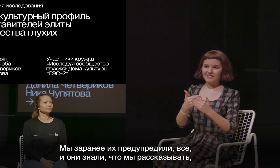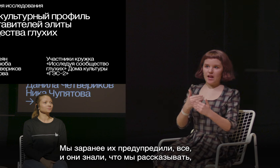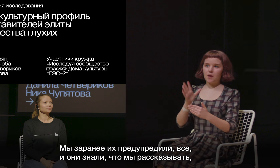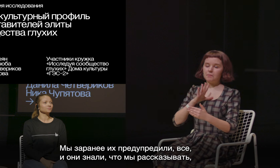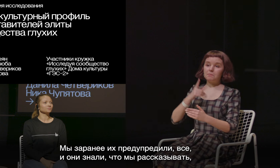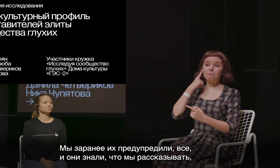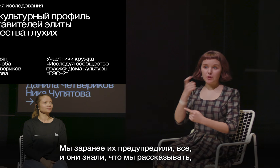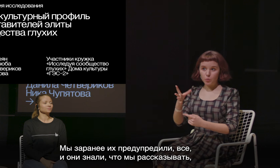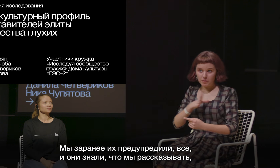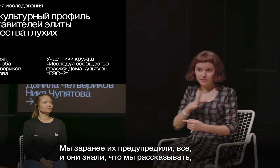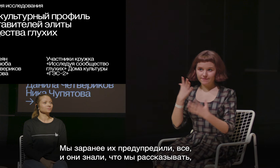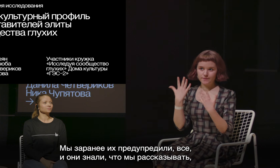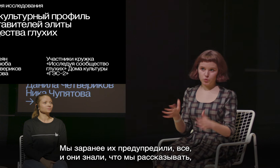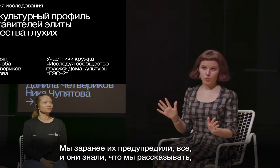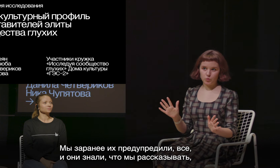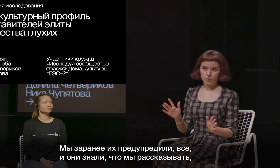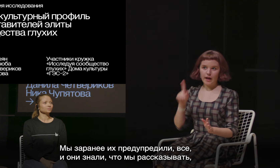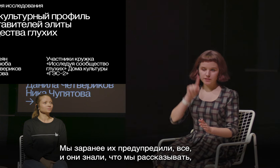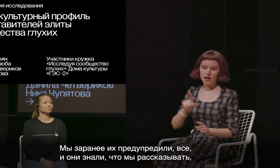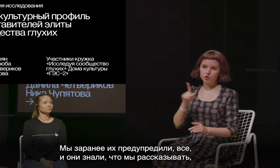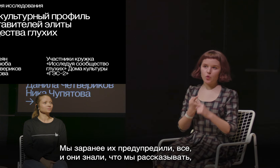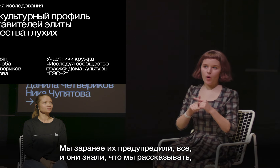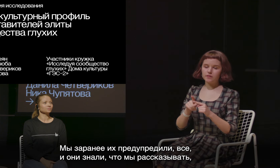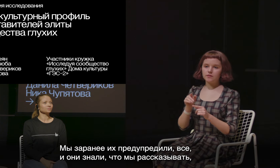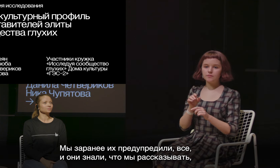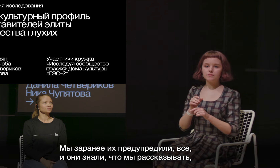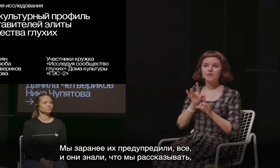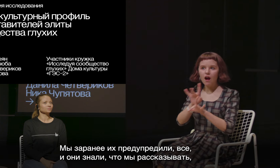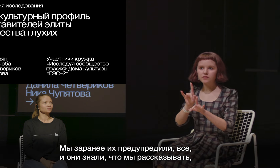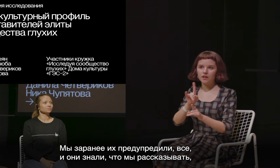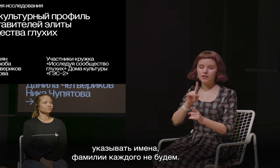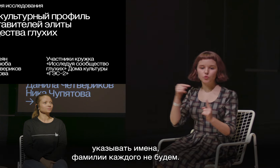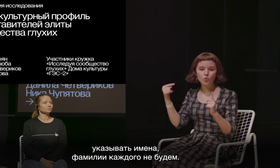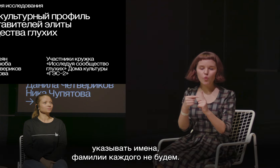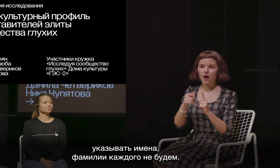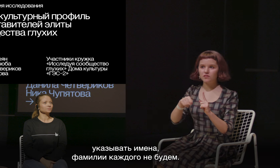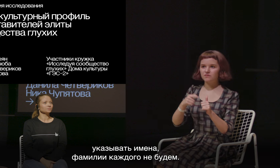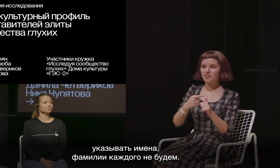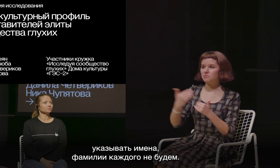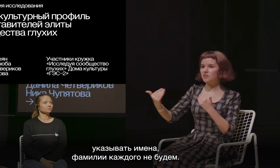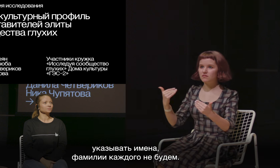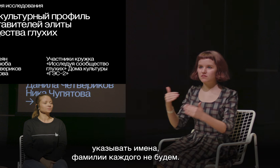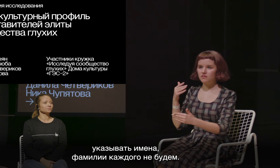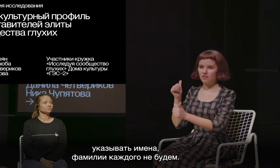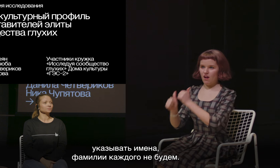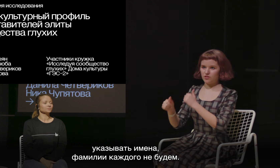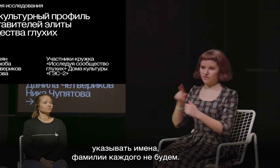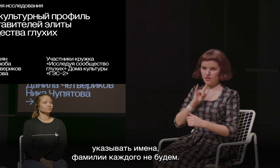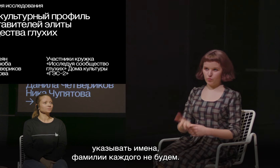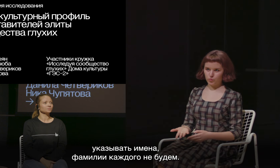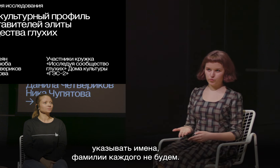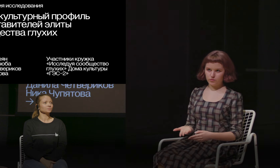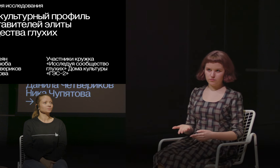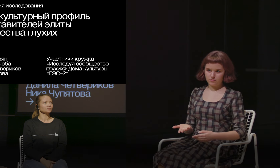анонимные. Мы заранее их предупредили, все, и они знали, что мы рассказывать, уточнять, указывать имена, фамилии каждого не